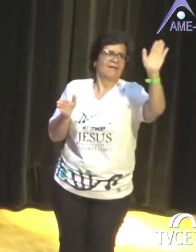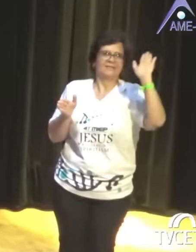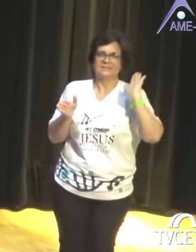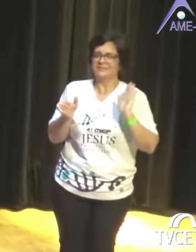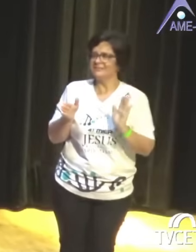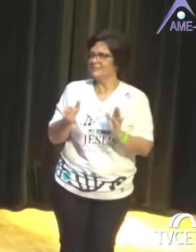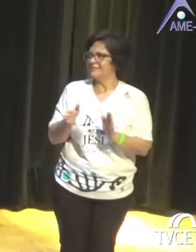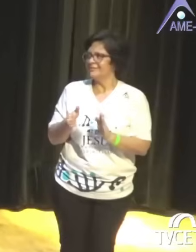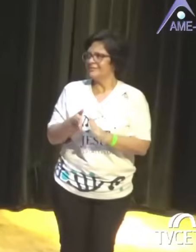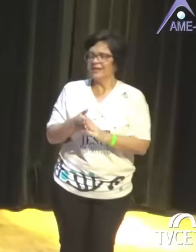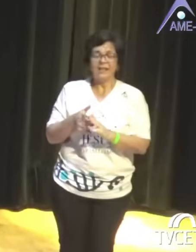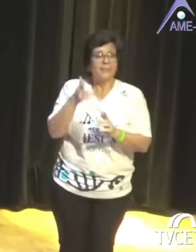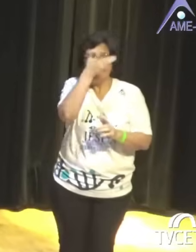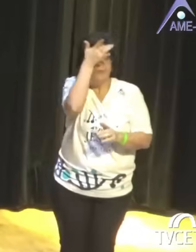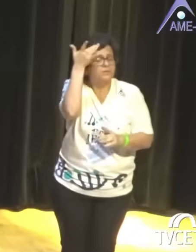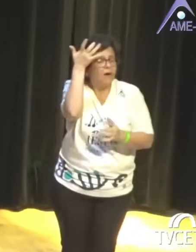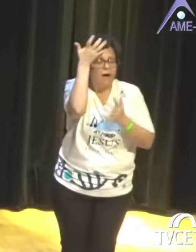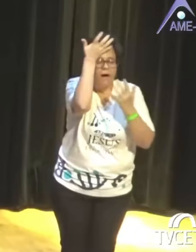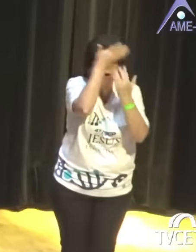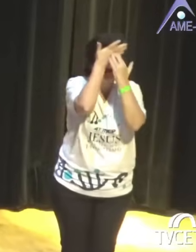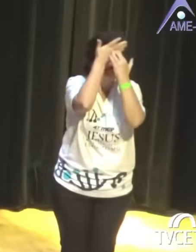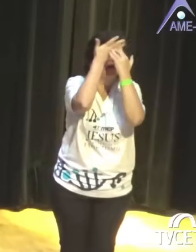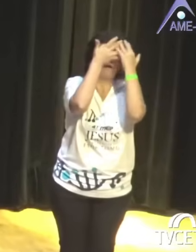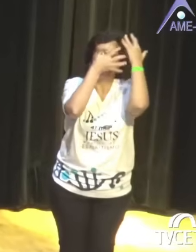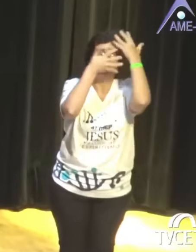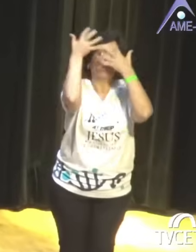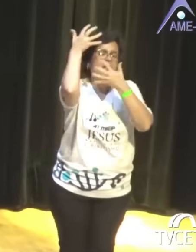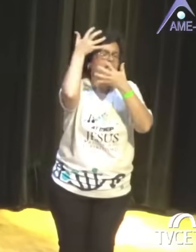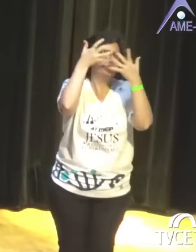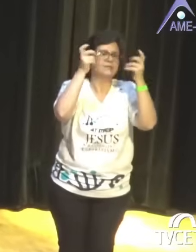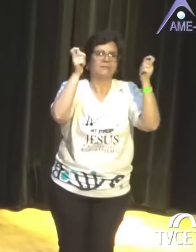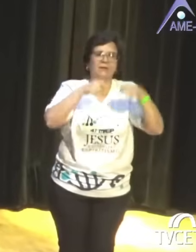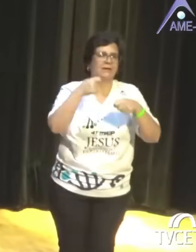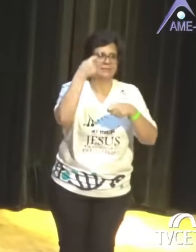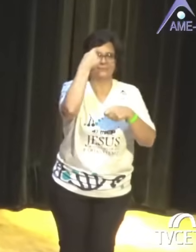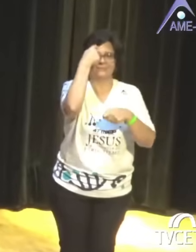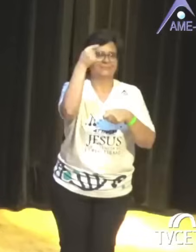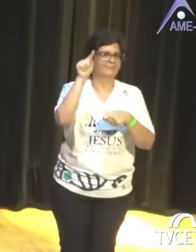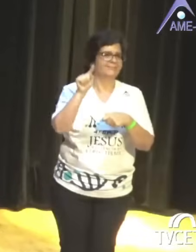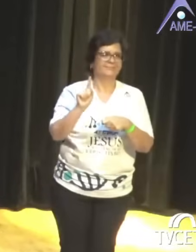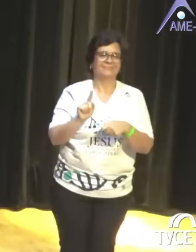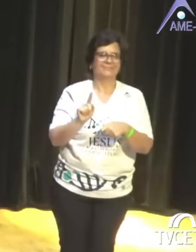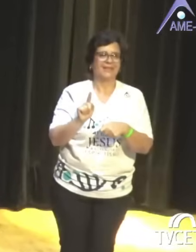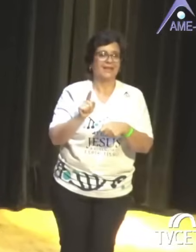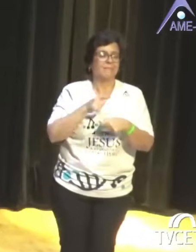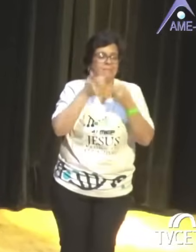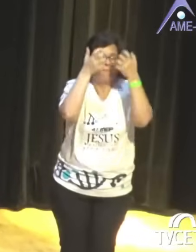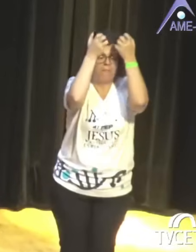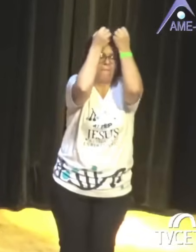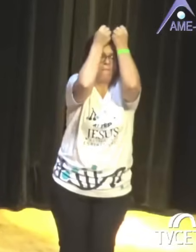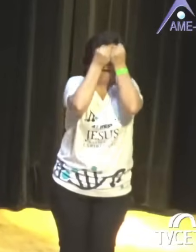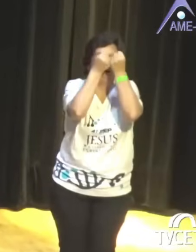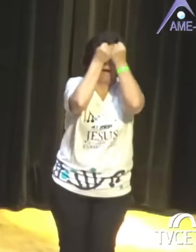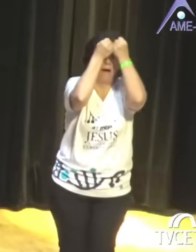eternidade tem pessoa que não consegue é